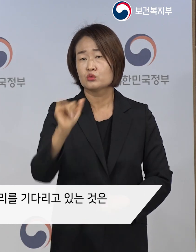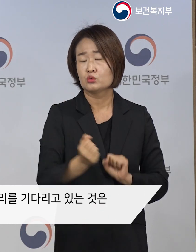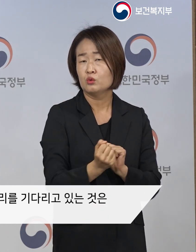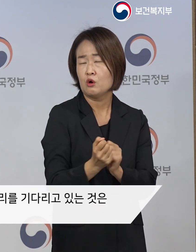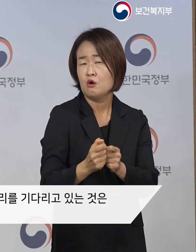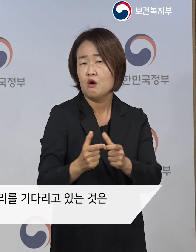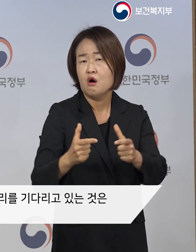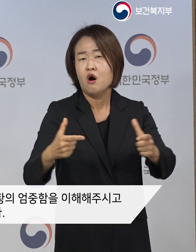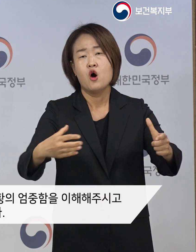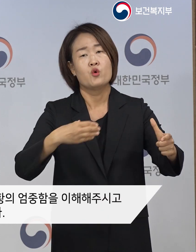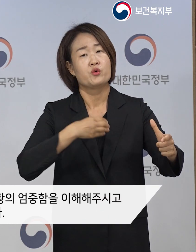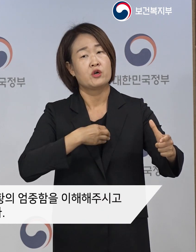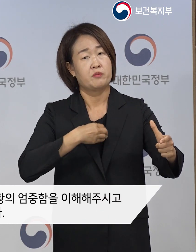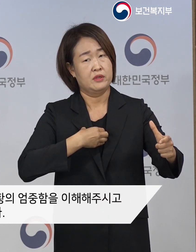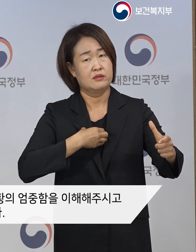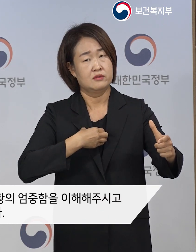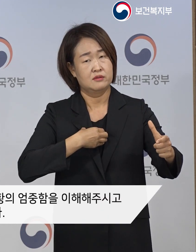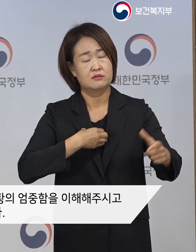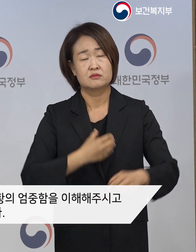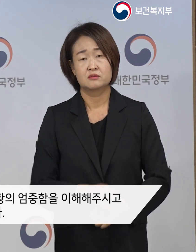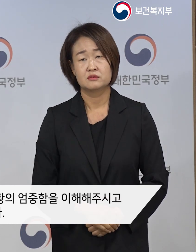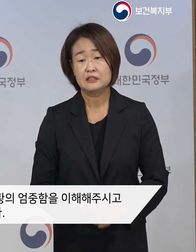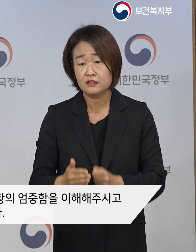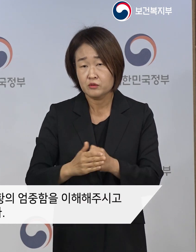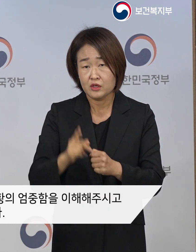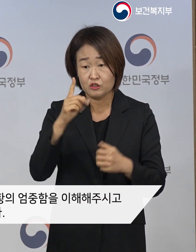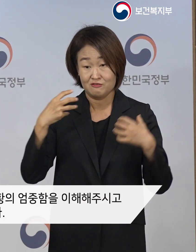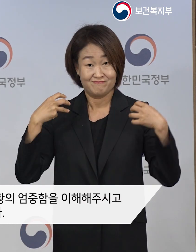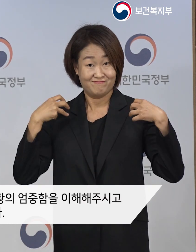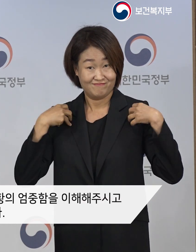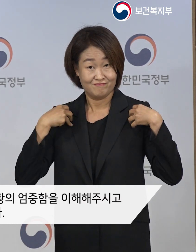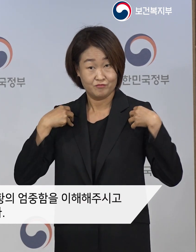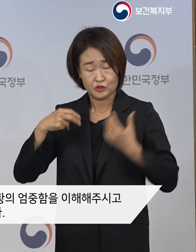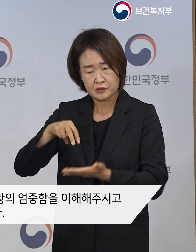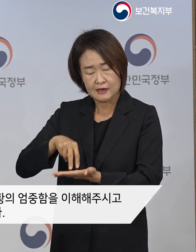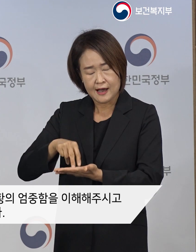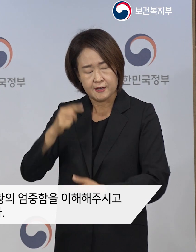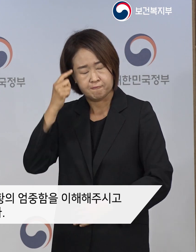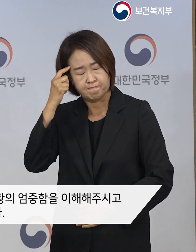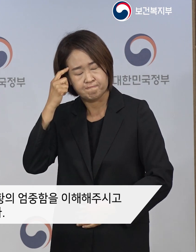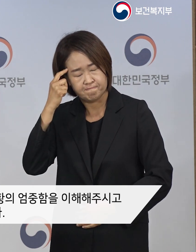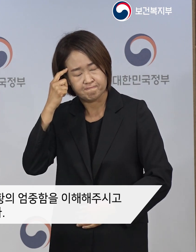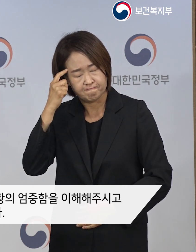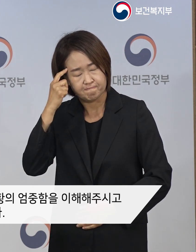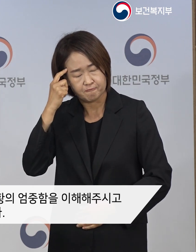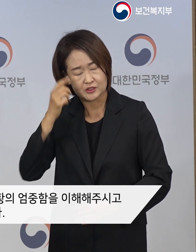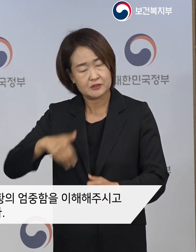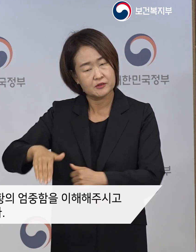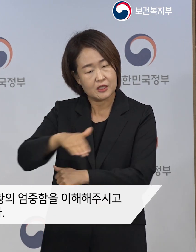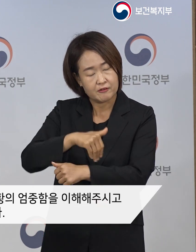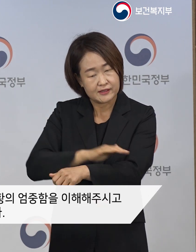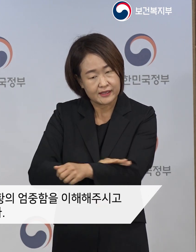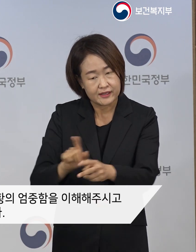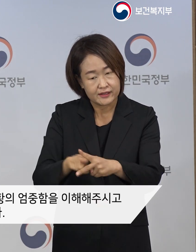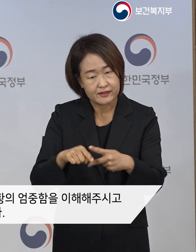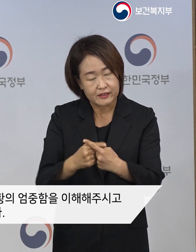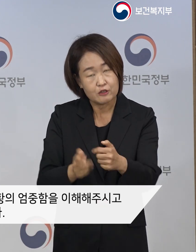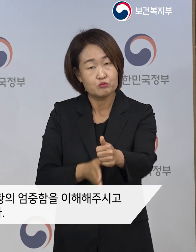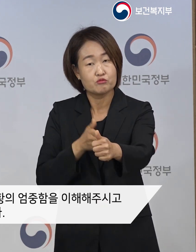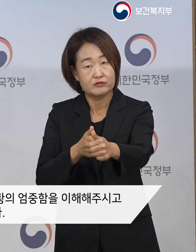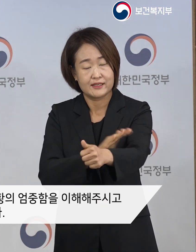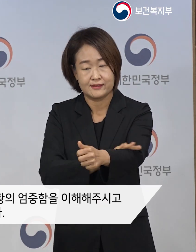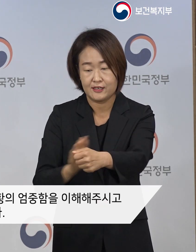뿐입니다. 국민 여러분들께서도 정부가 인식하는 상황의 엄중함을 이해해 주시고